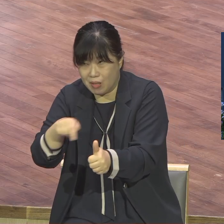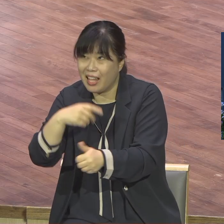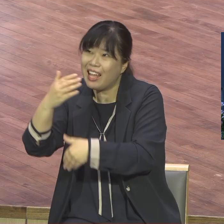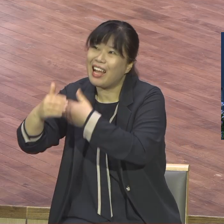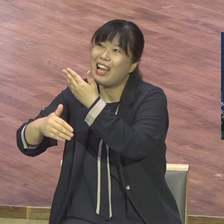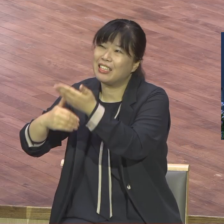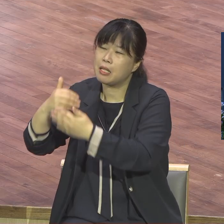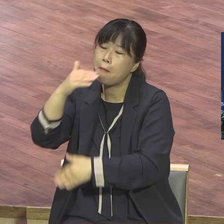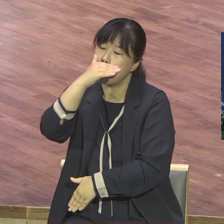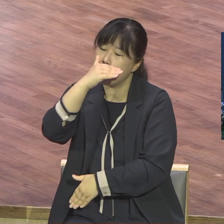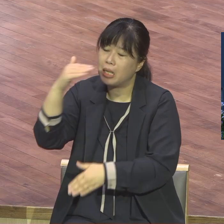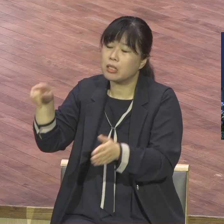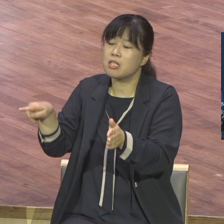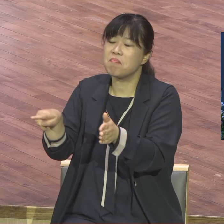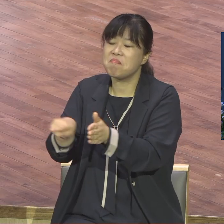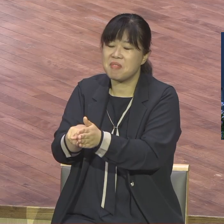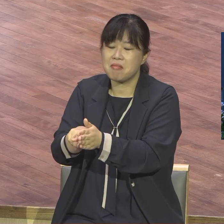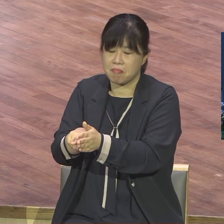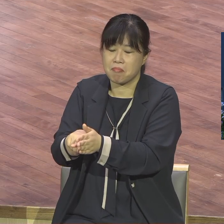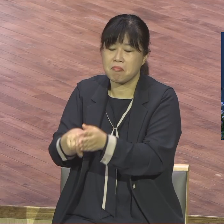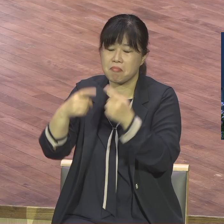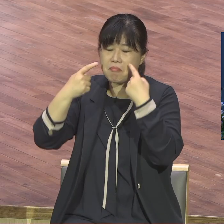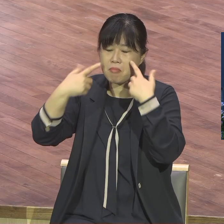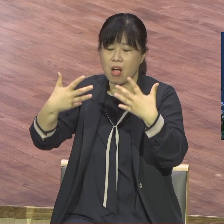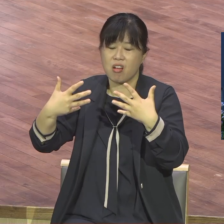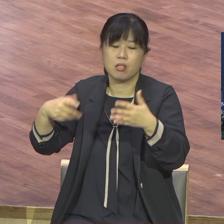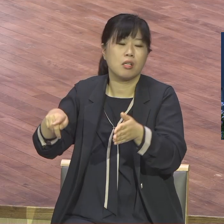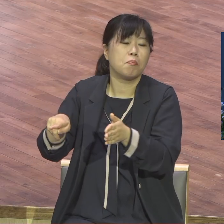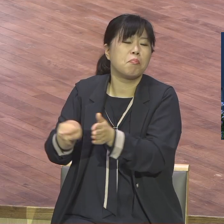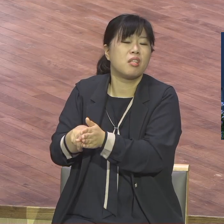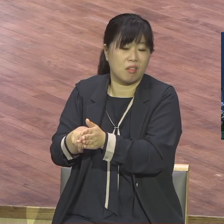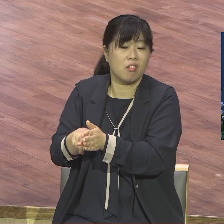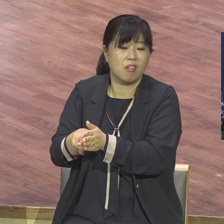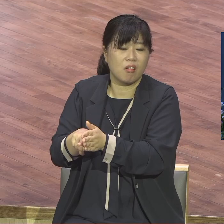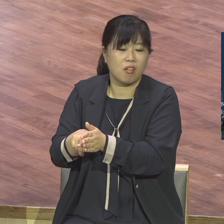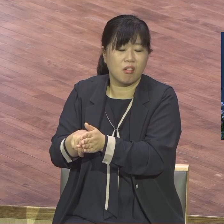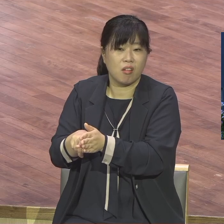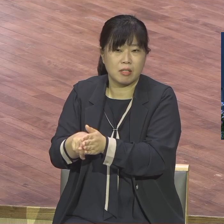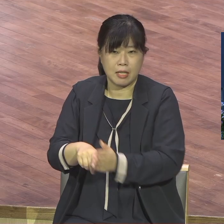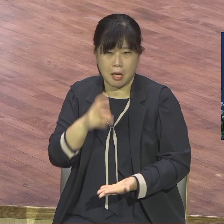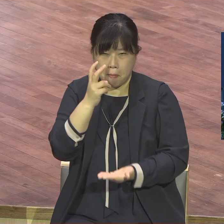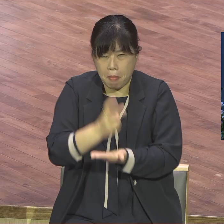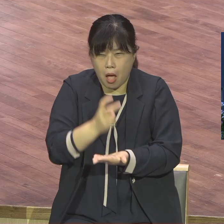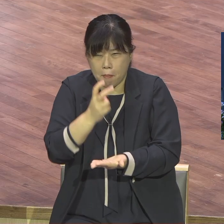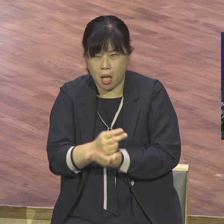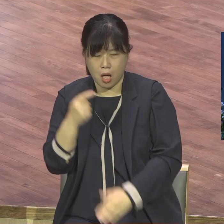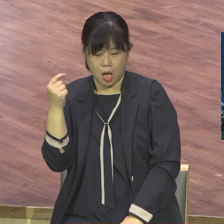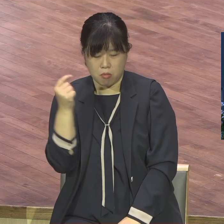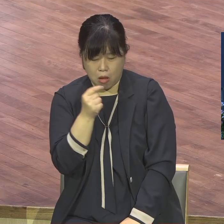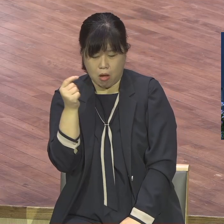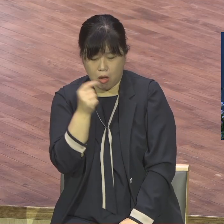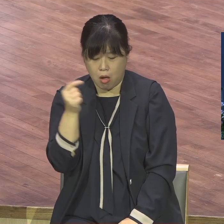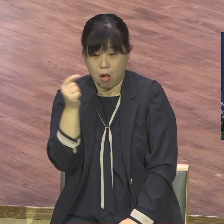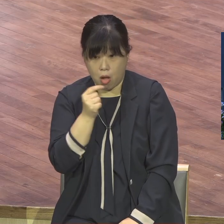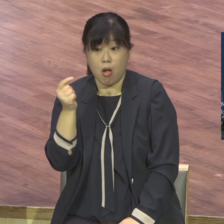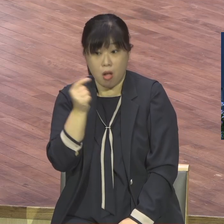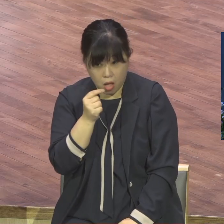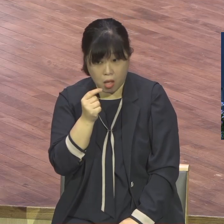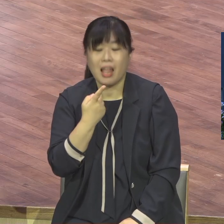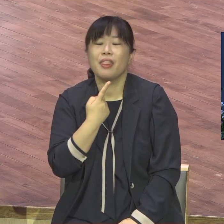것이다 라고 확실하게 철저히 믿고 있었습니다. 그런데 이 바울이